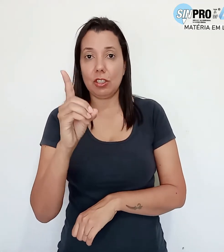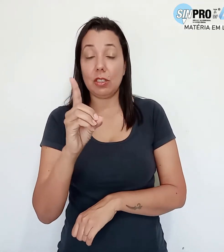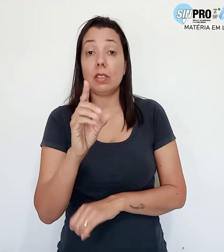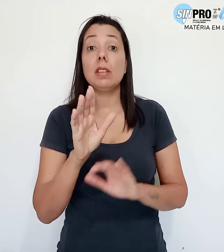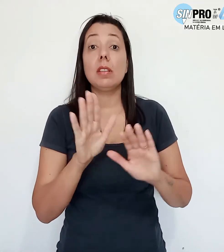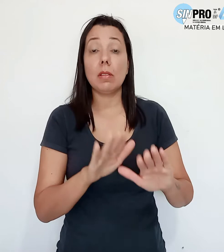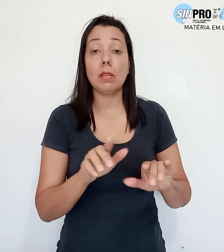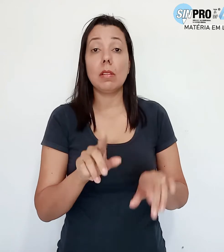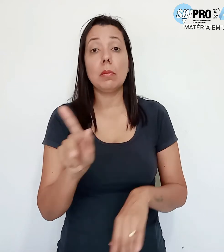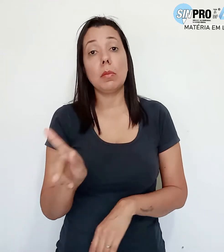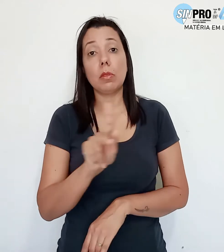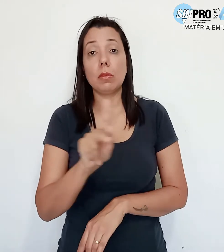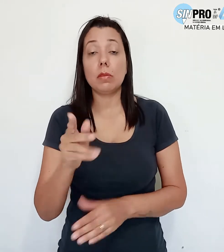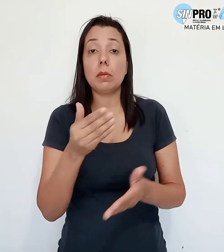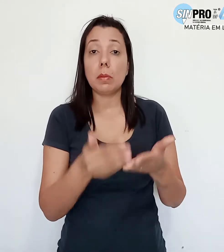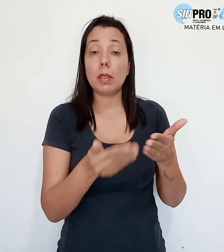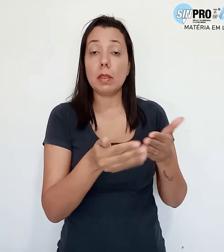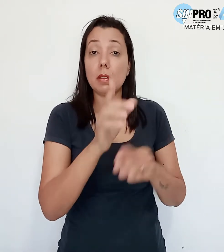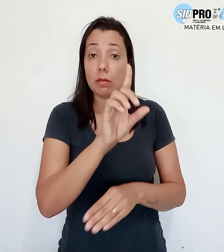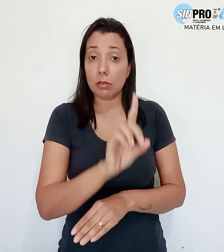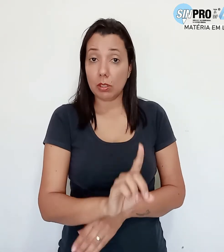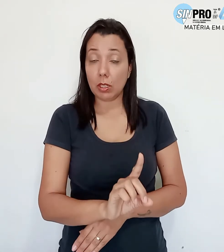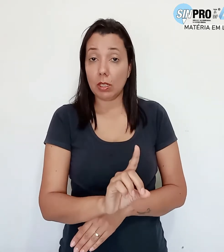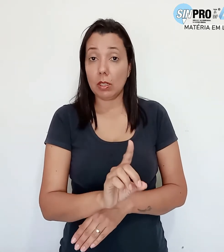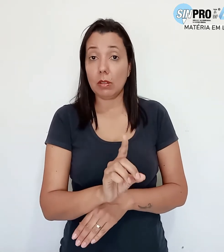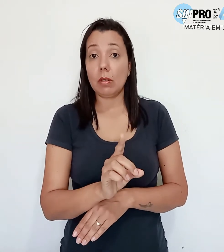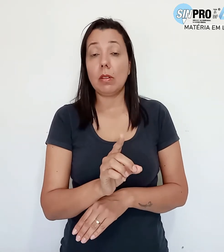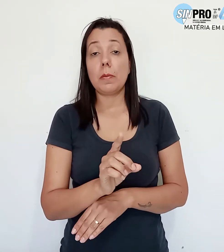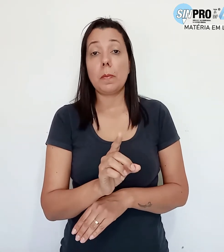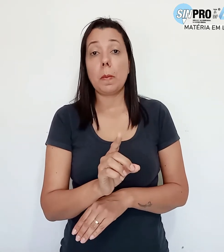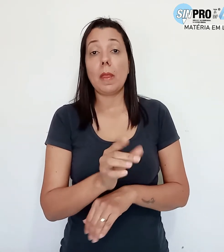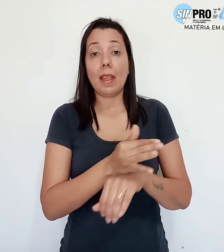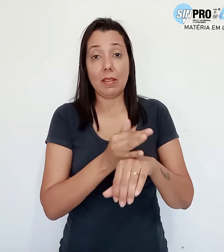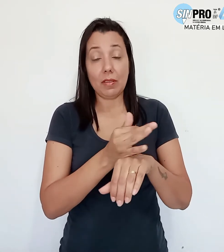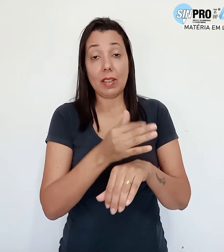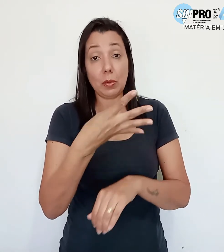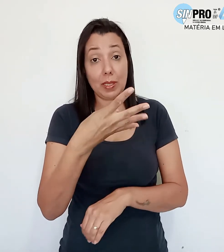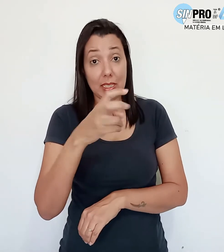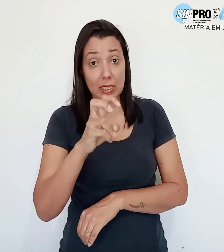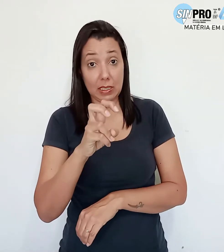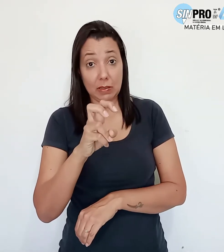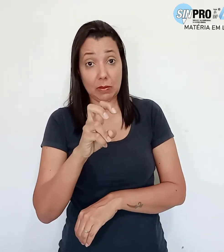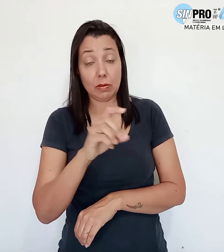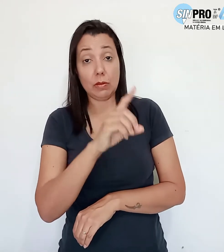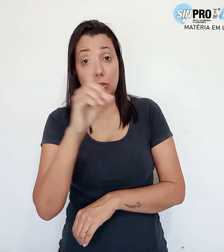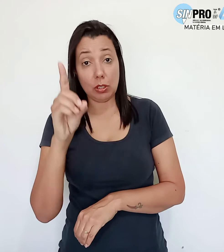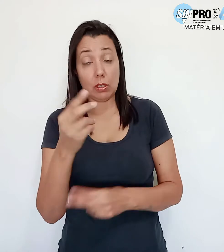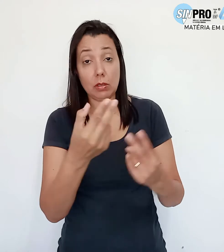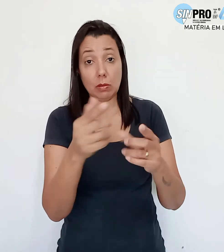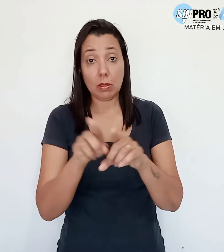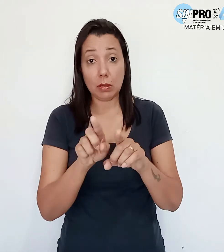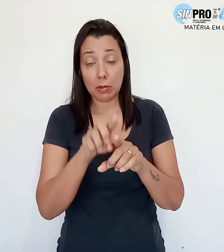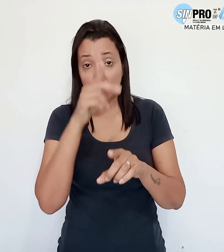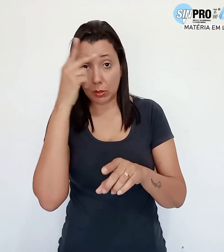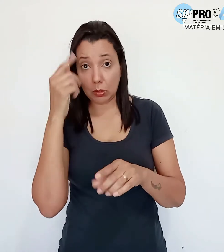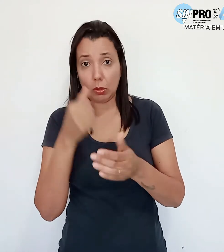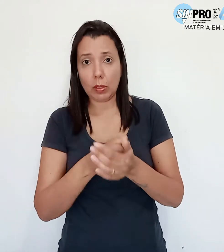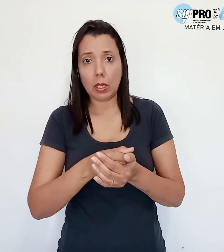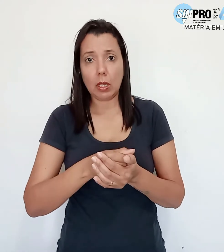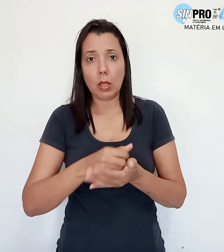Com isso, professores perderiam o direito às férias de 45 dias anuais, assim como operadores de raio-x,